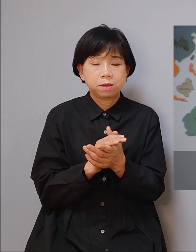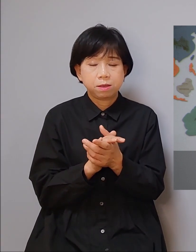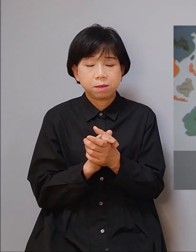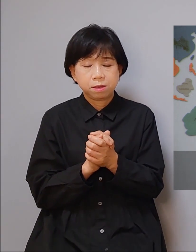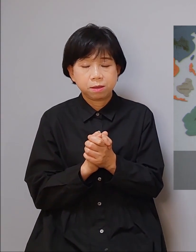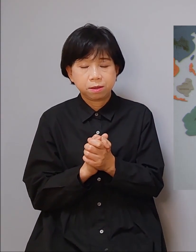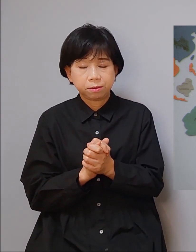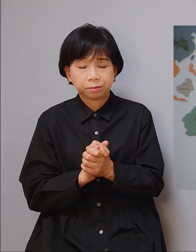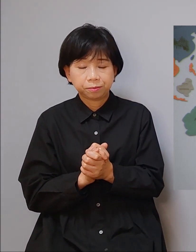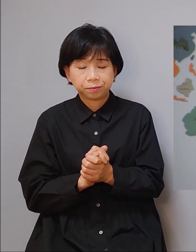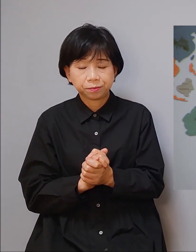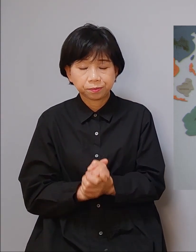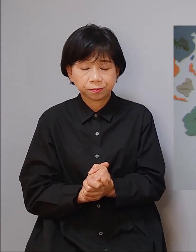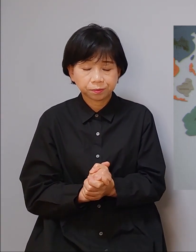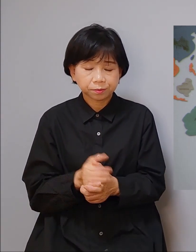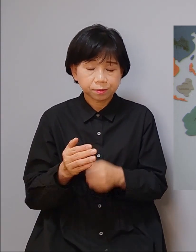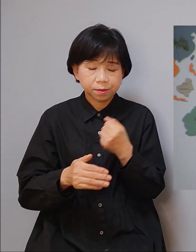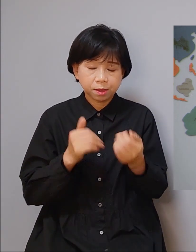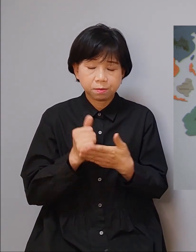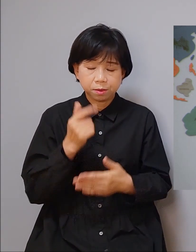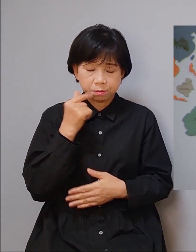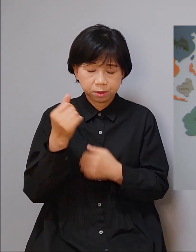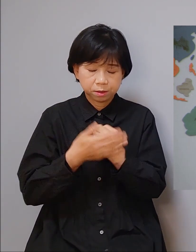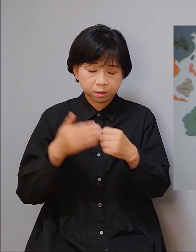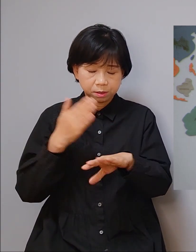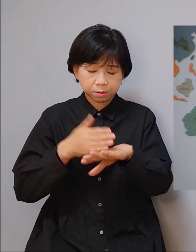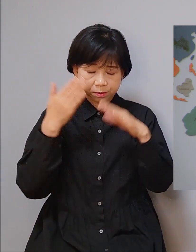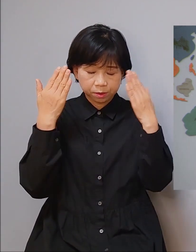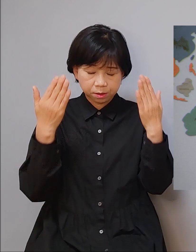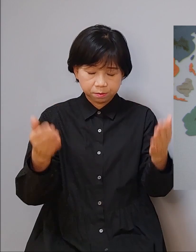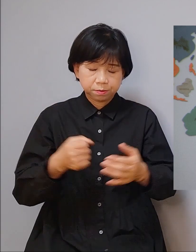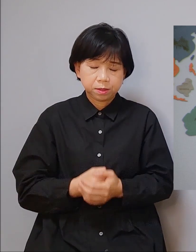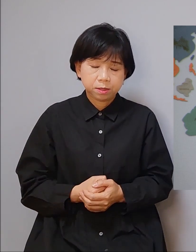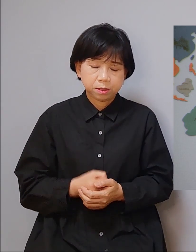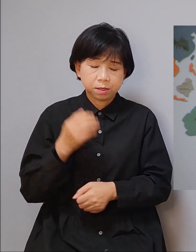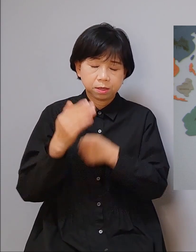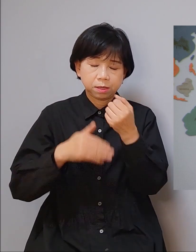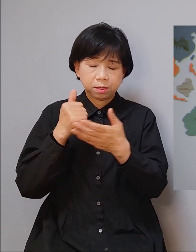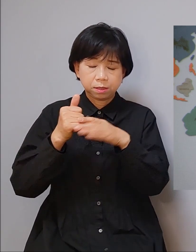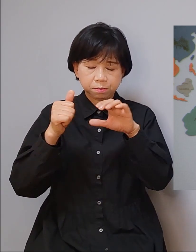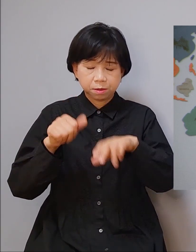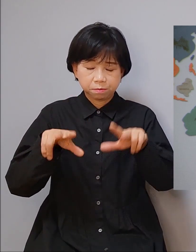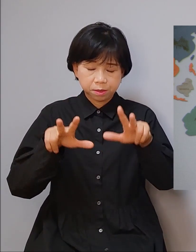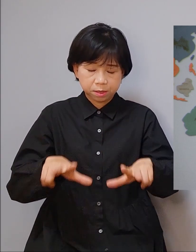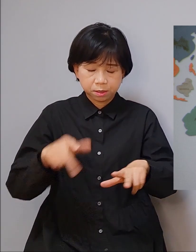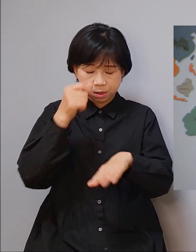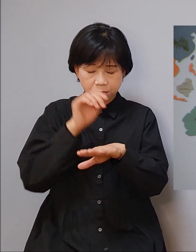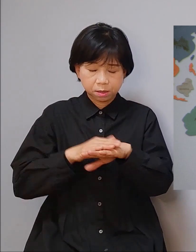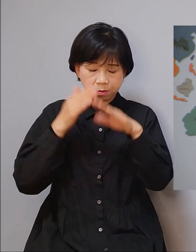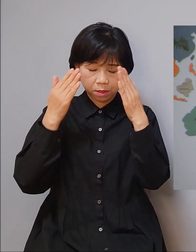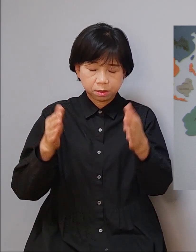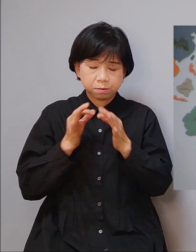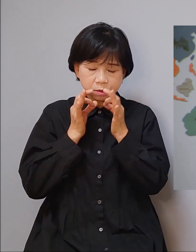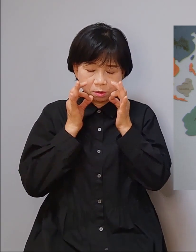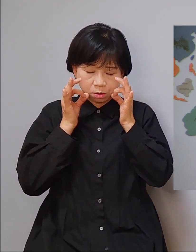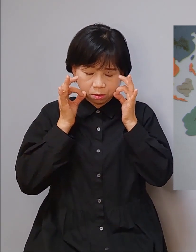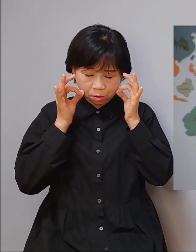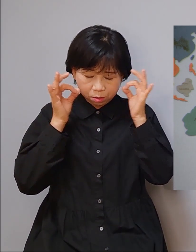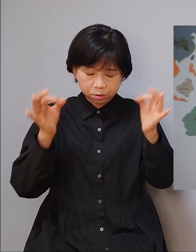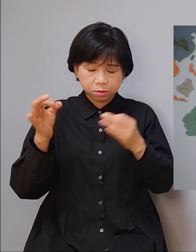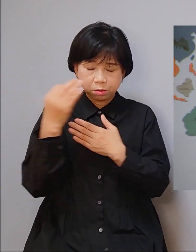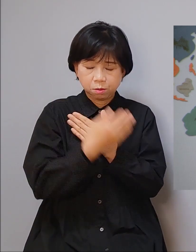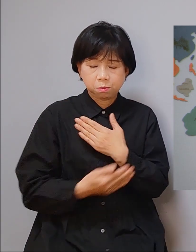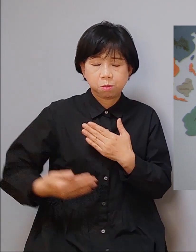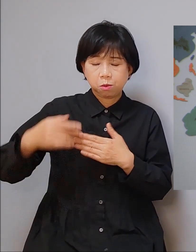아멘. 하나님 아버지 은혜를 감사합니다. 하나님 앞에 이 시간 예배드리며 정성을 모두여 우리의